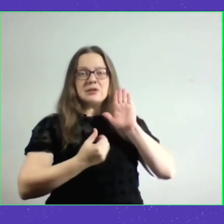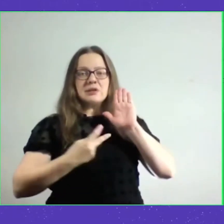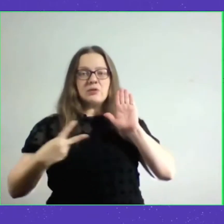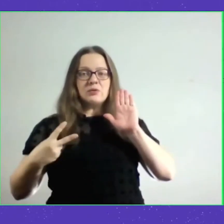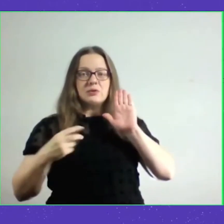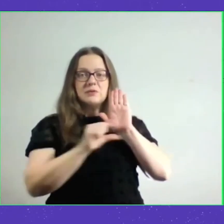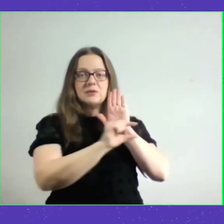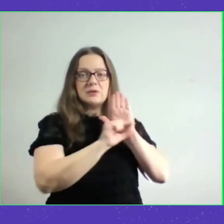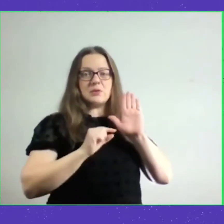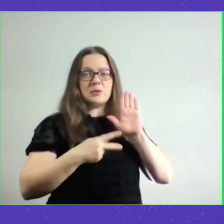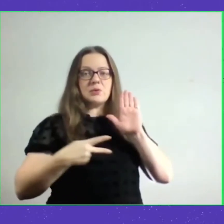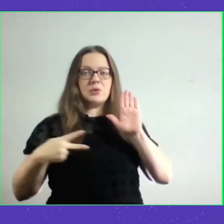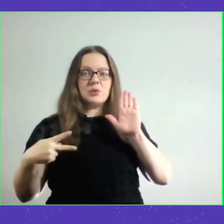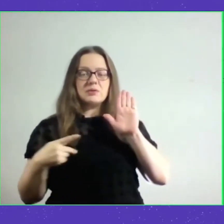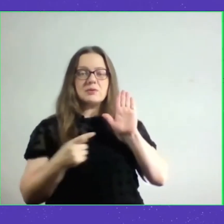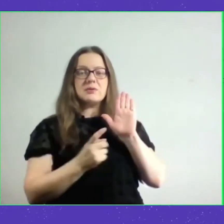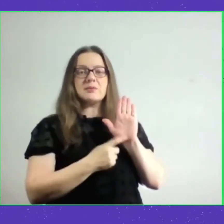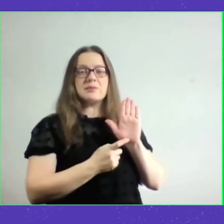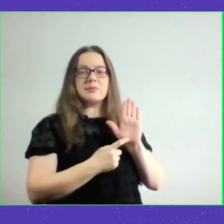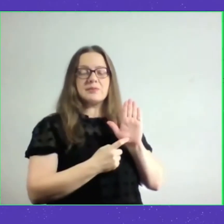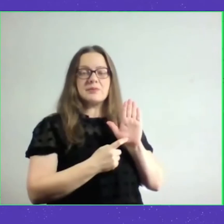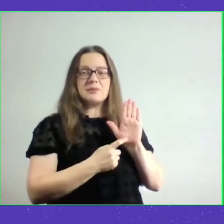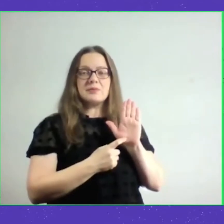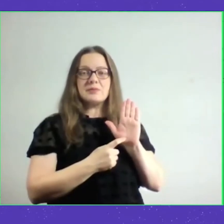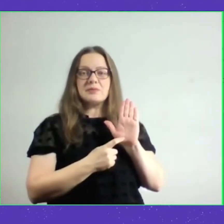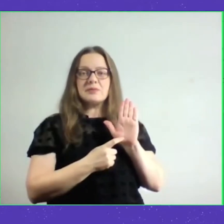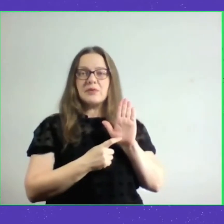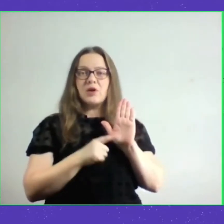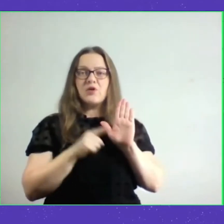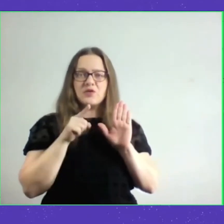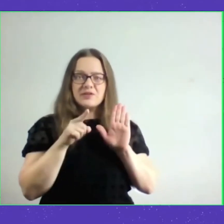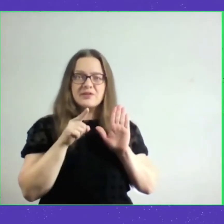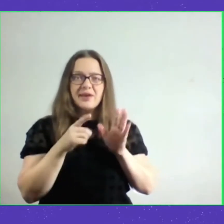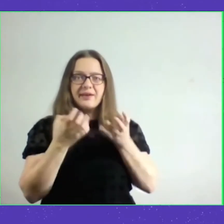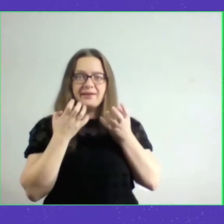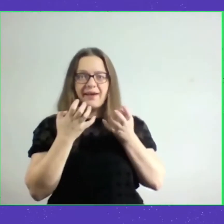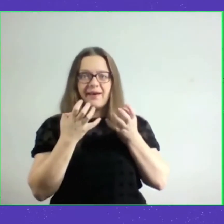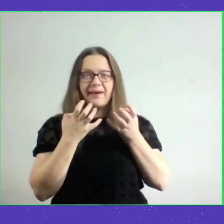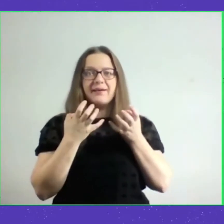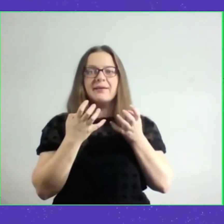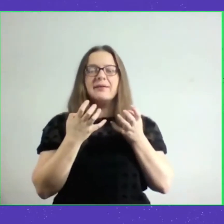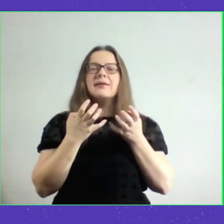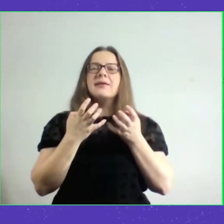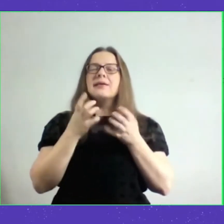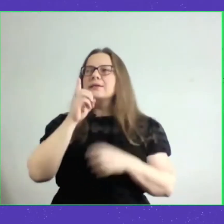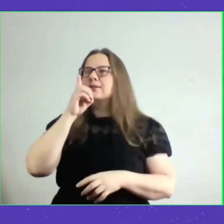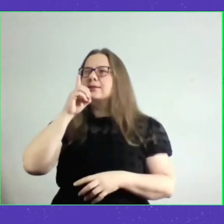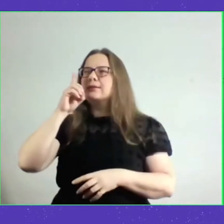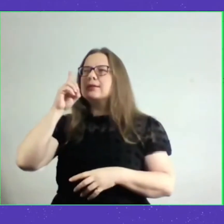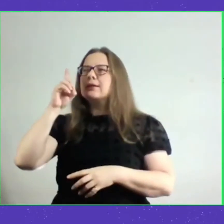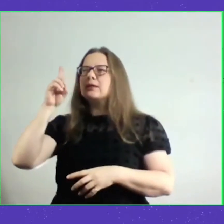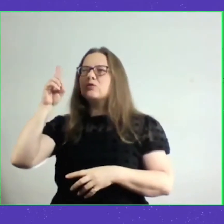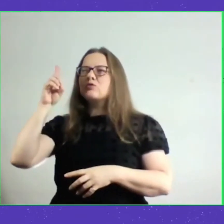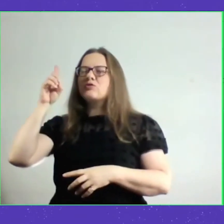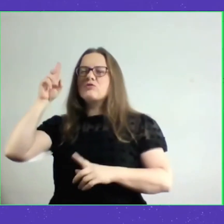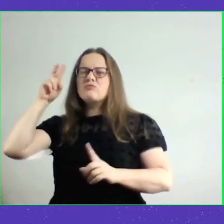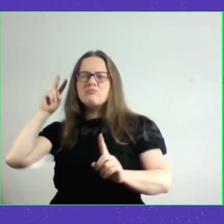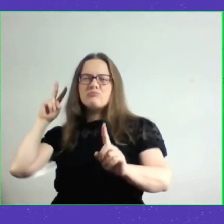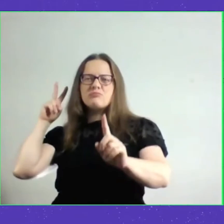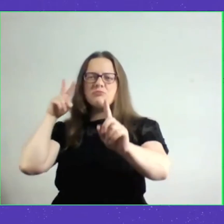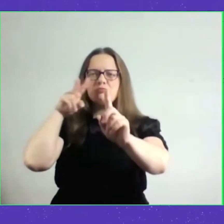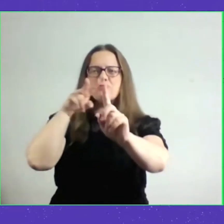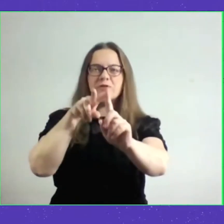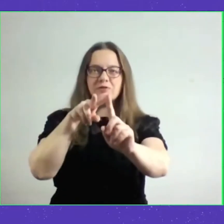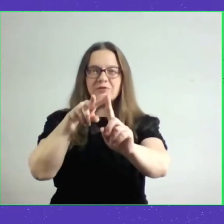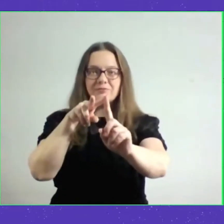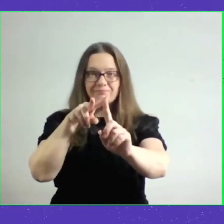Você quer ser alvo da atenção do Senhor e da estima do Senhor?